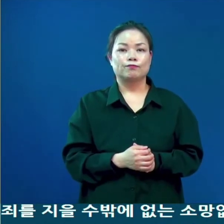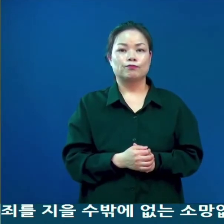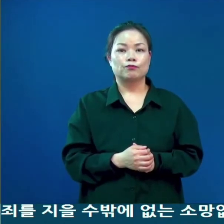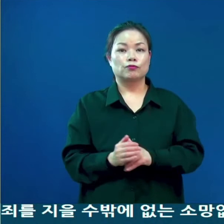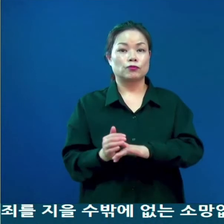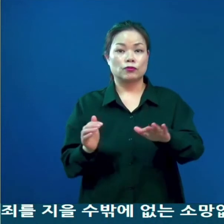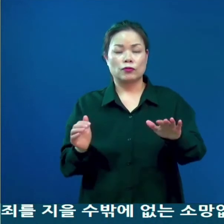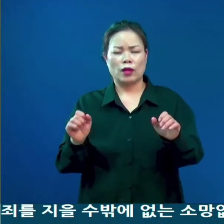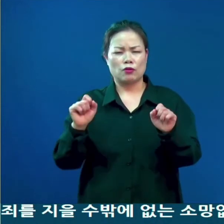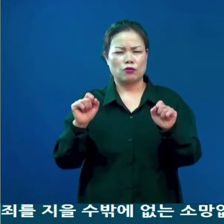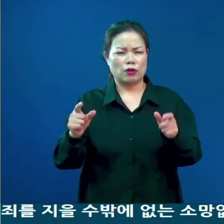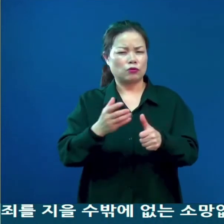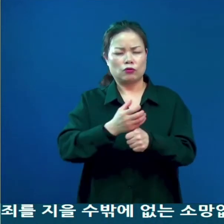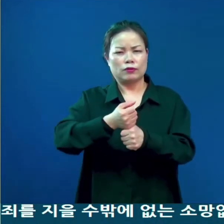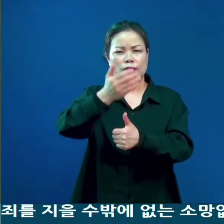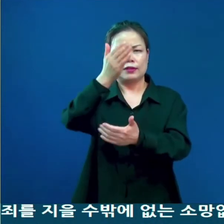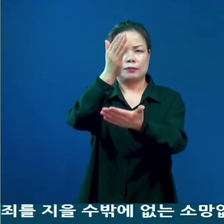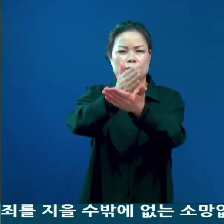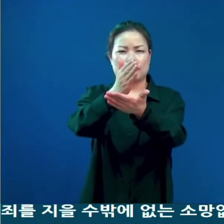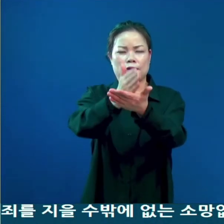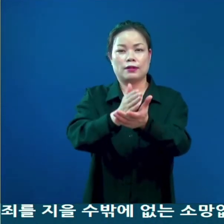우리는 이 기회를 놓쳐서는 안 되는 거예요.